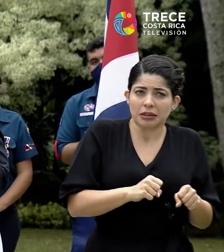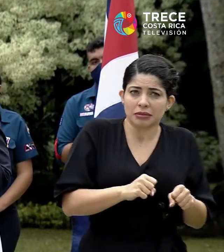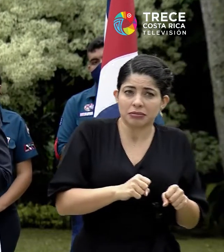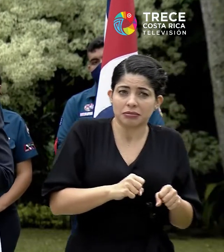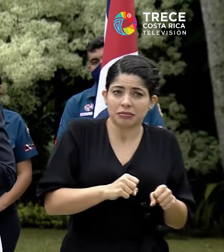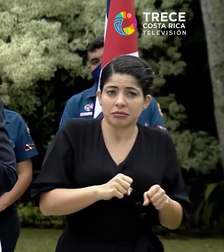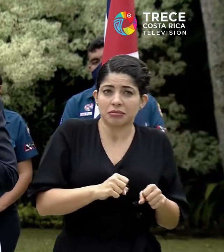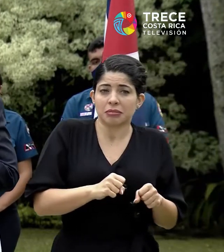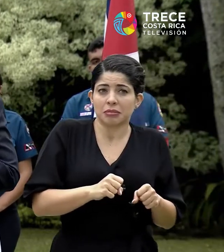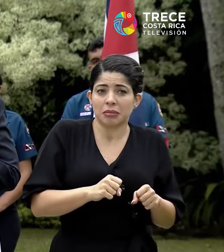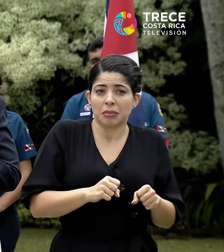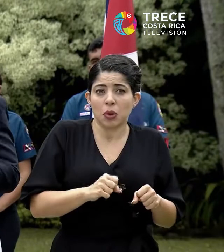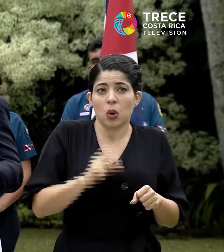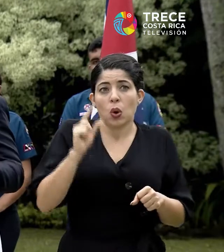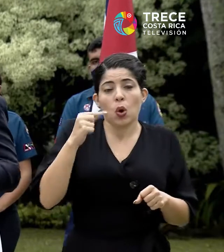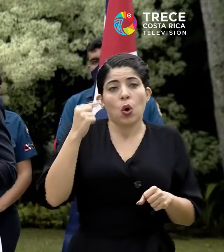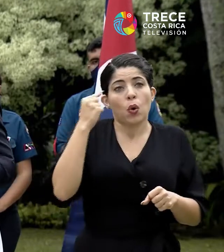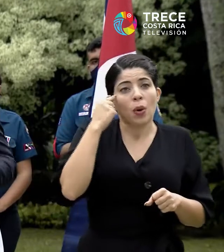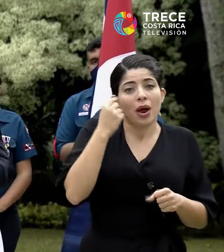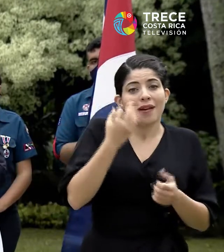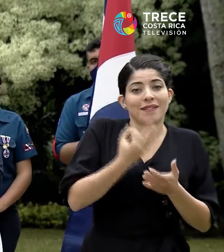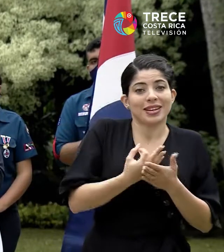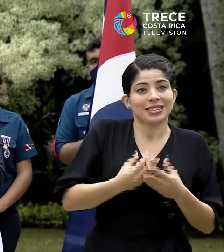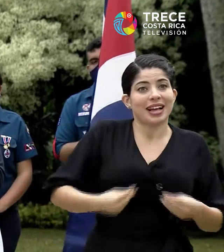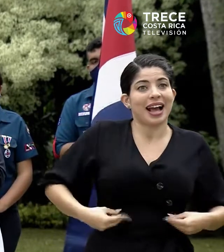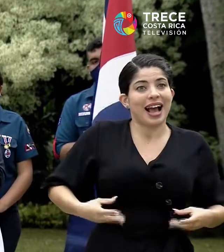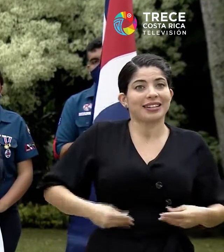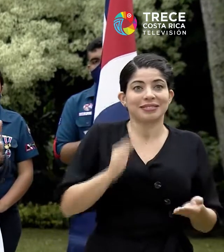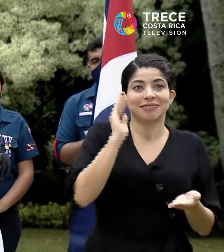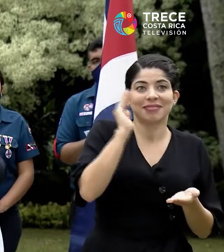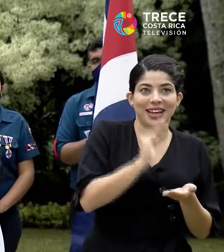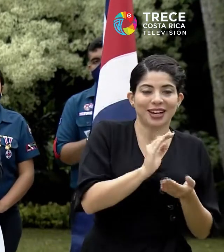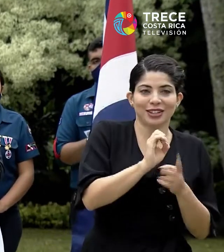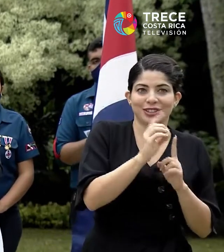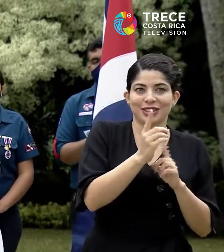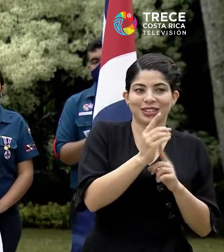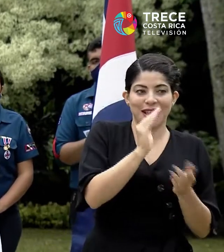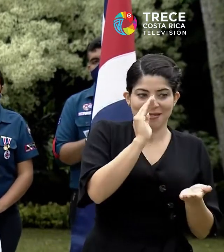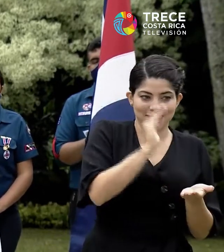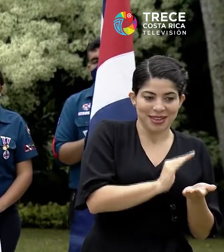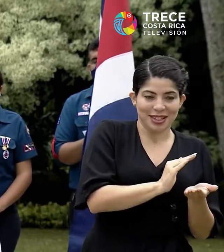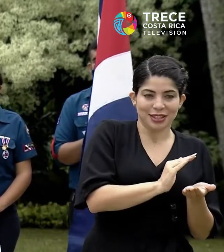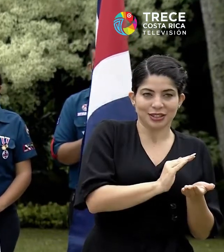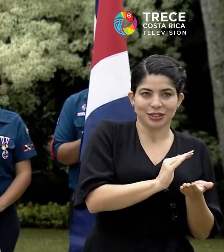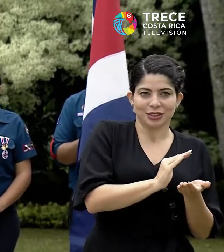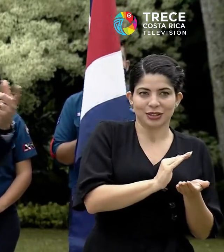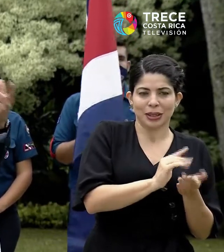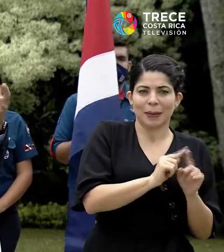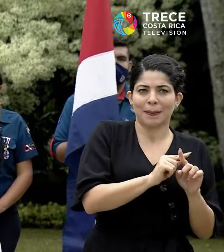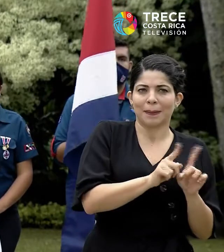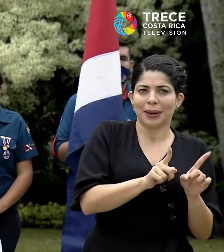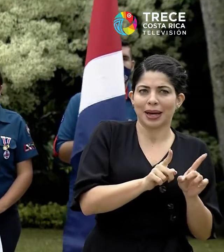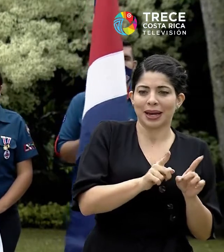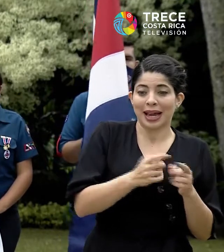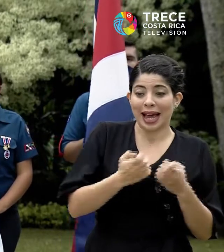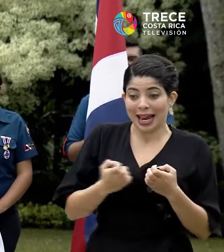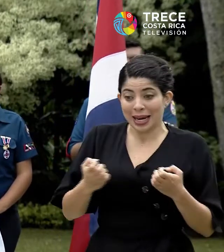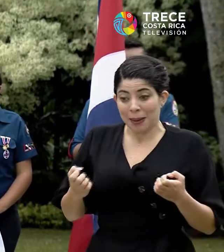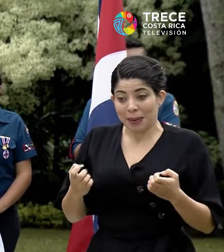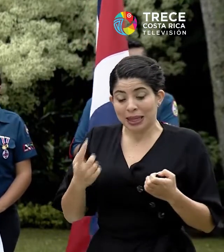tendremos menos erogaciones como gobierno y fiscal, o como Estado, como sociedad, pero no tendremos herramientas